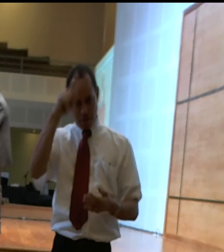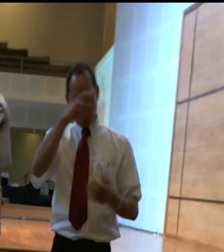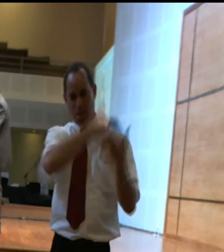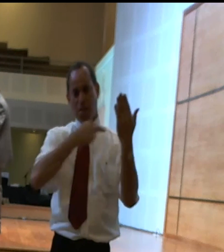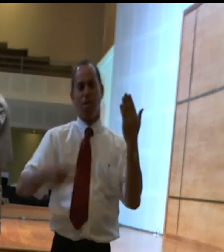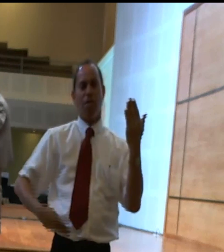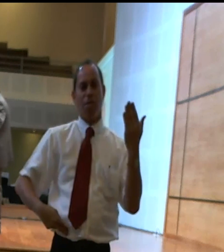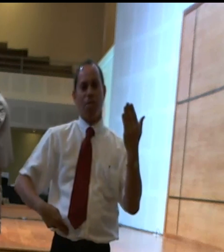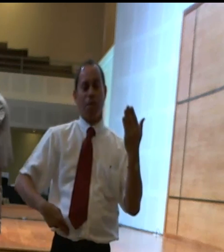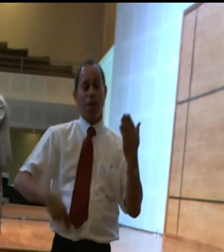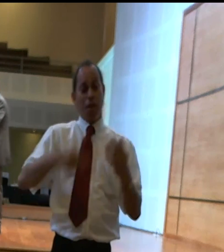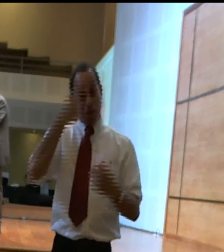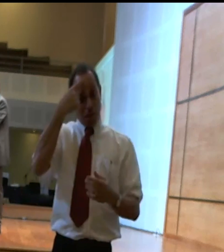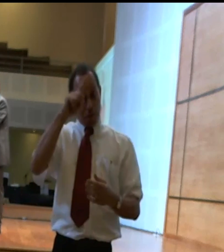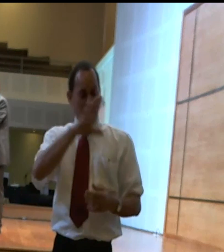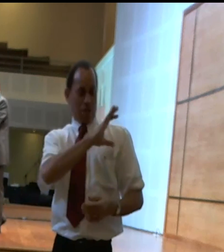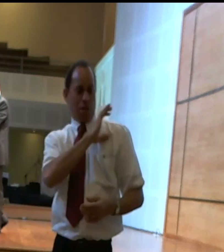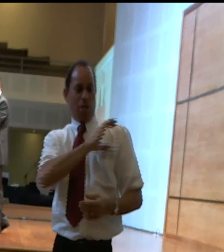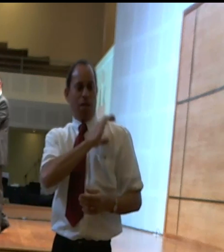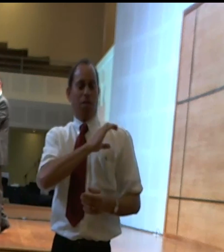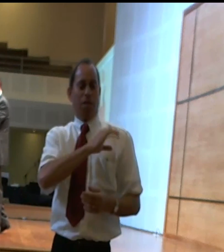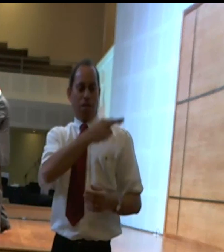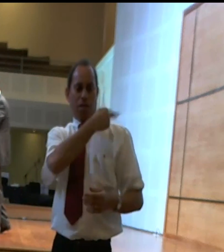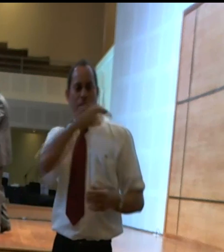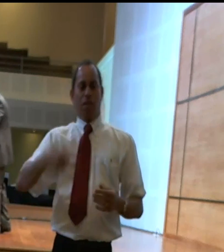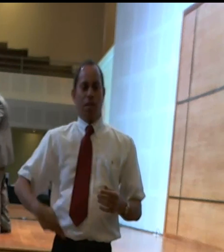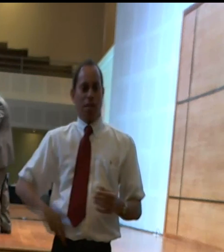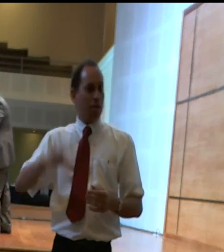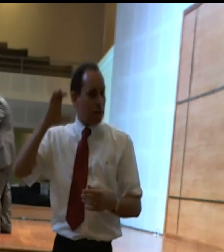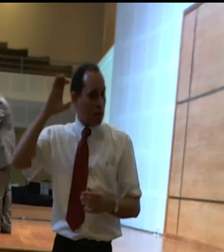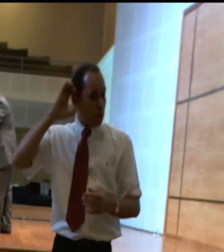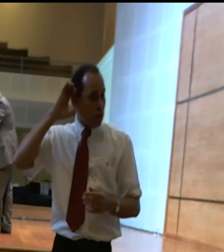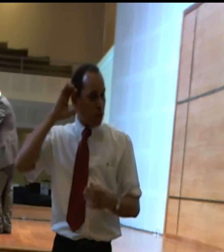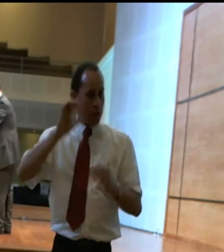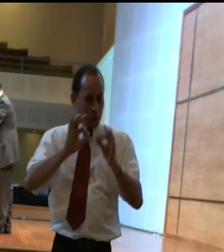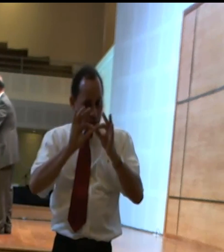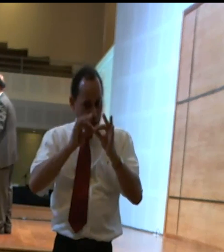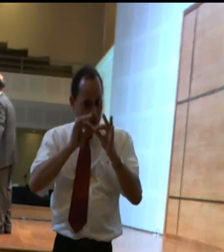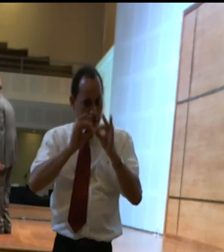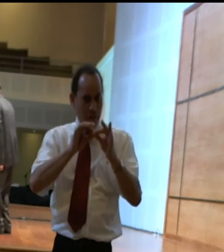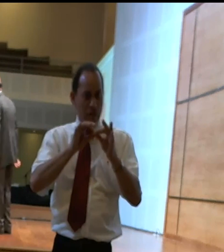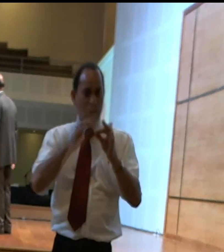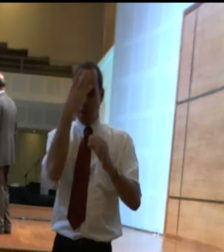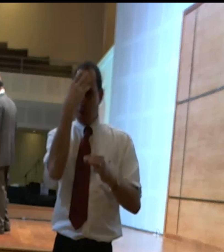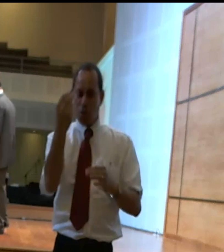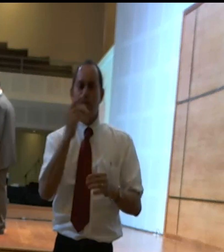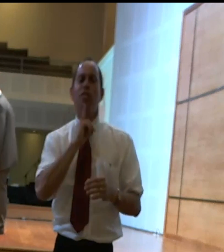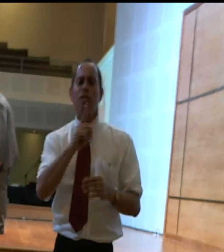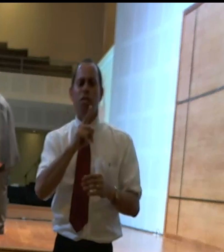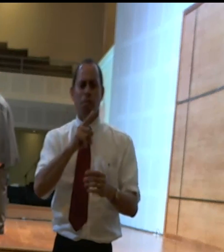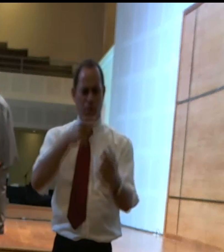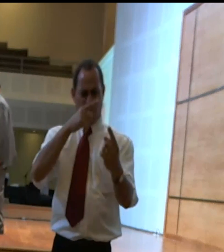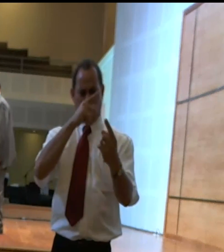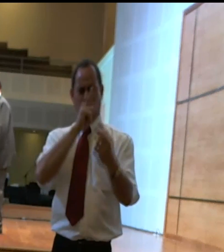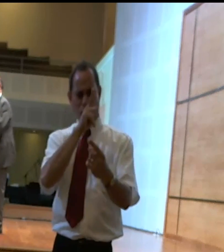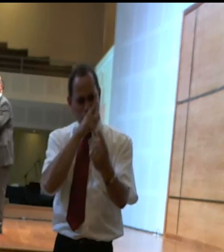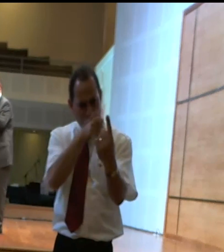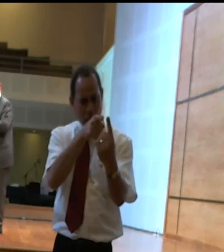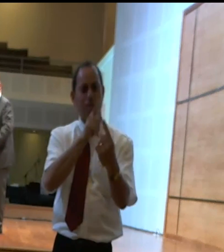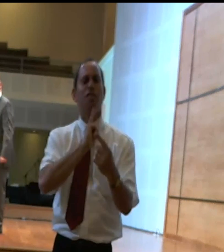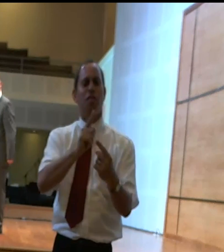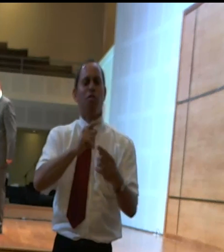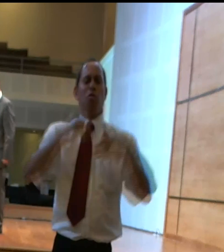Advertido ya del carácter del monarca, cuando escucha el relato del sueño, le dice inmediatamente: majestad, usted es un